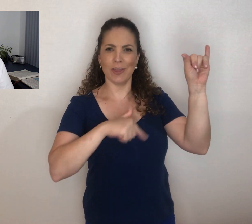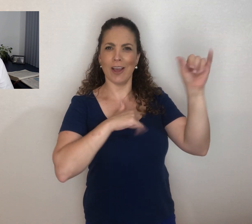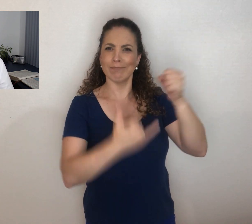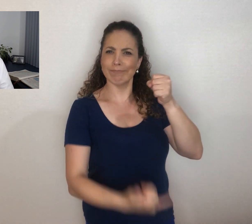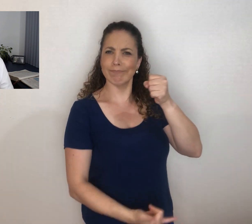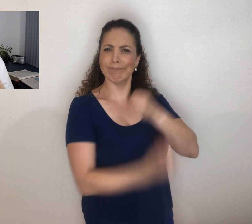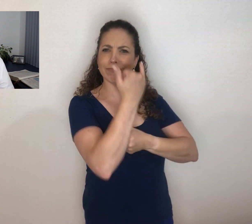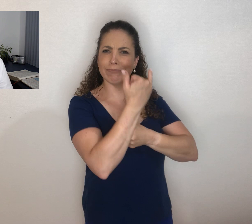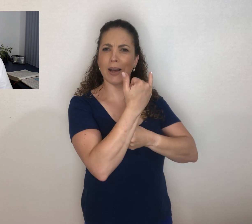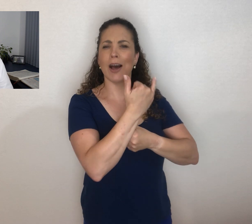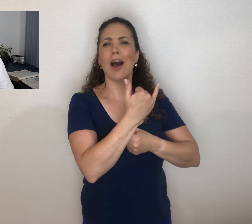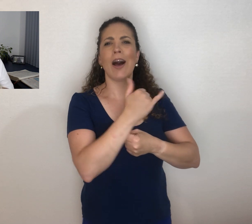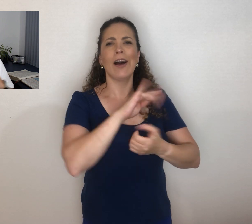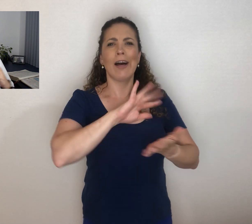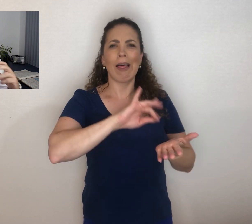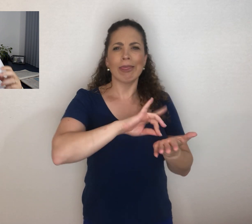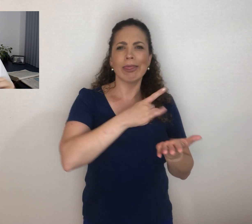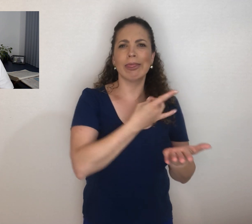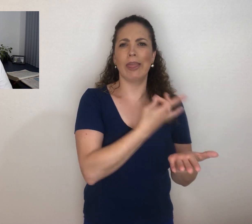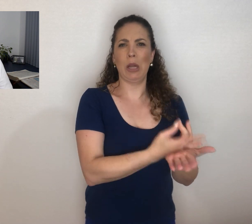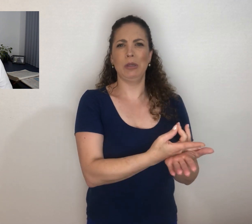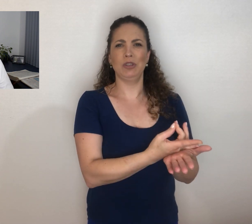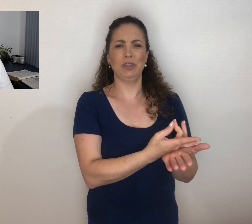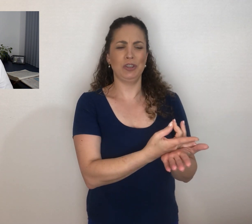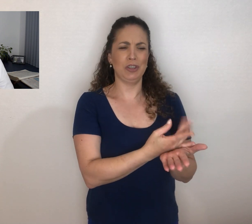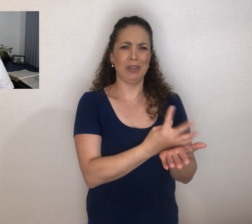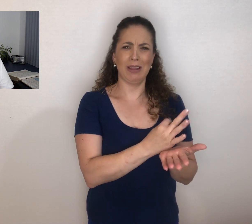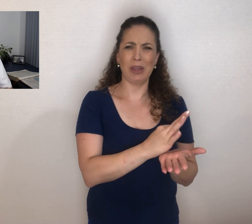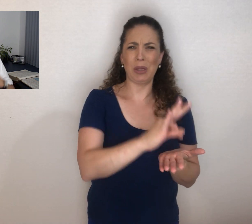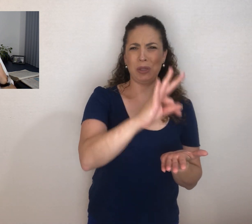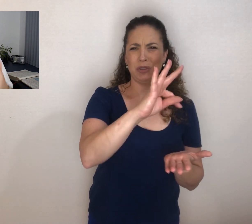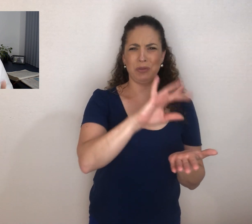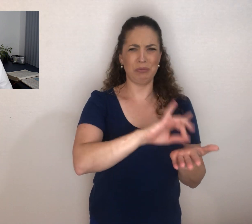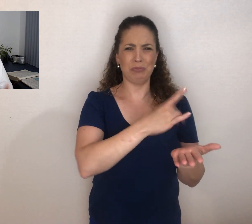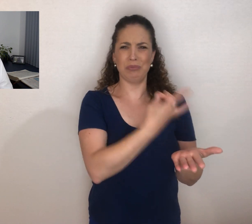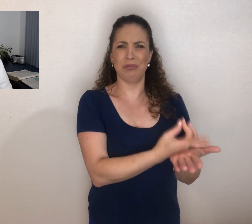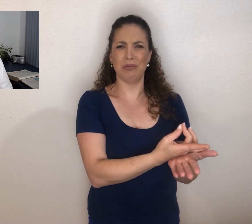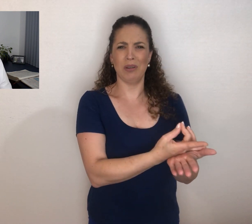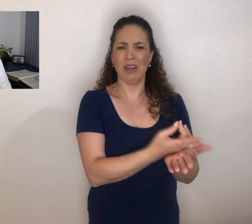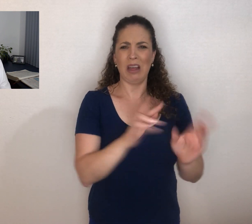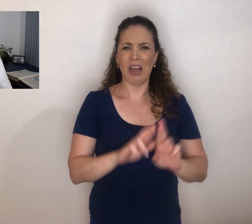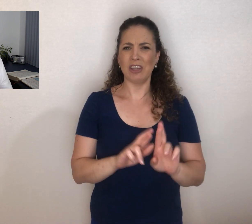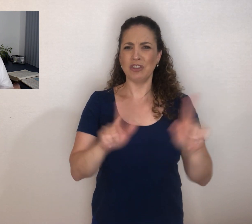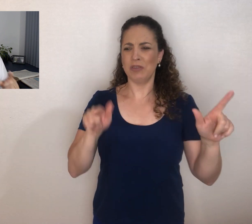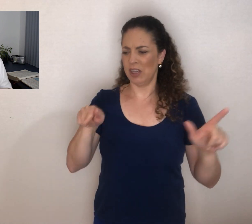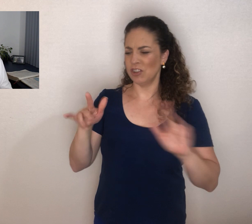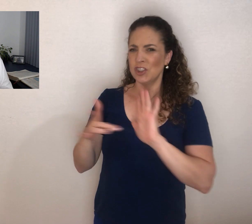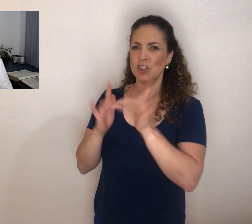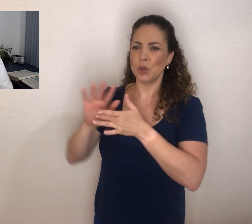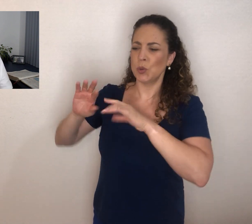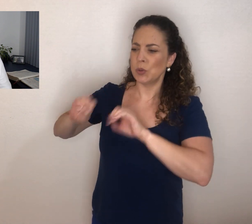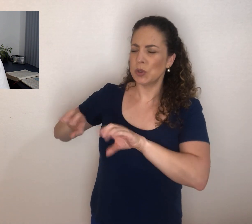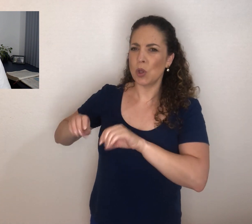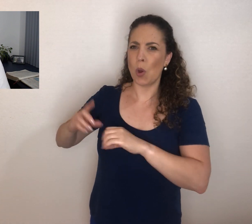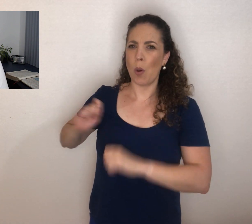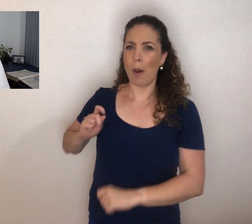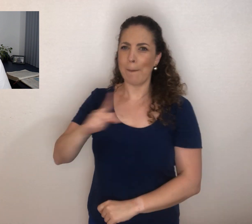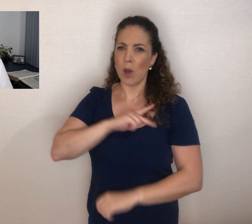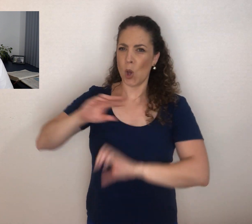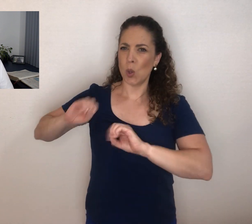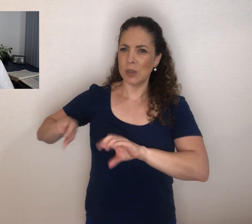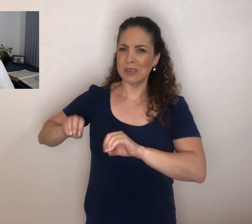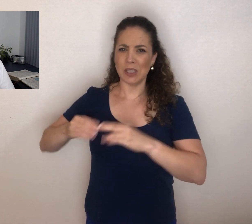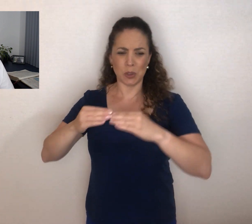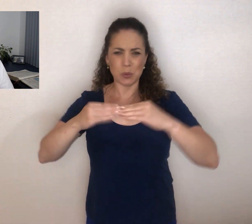de correntes teológicas que estão infundadas, que nunca foram ensinadas nem por Jesus e nem